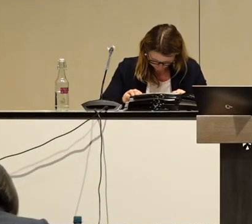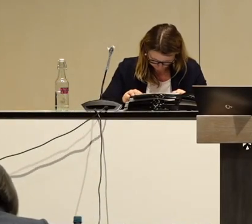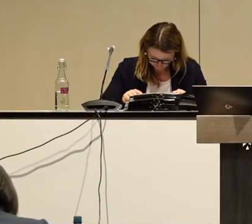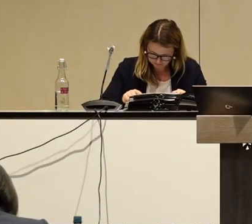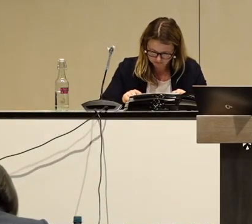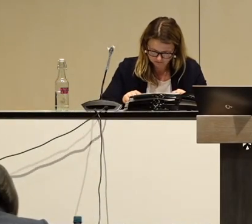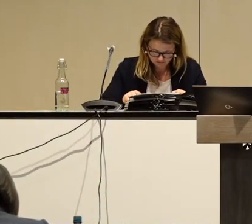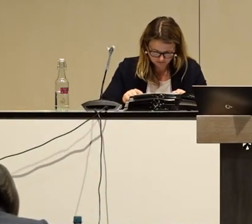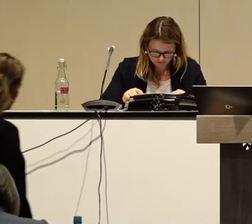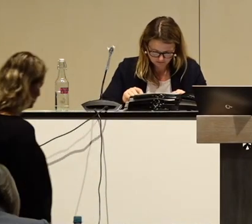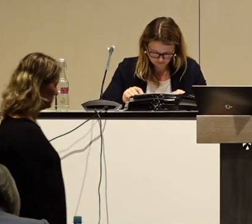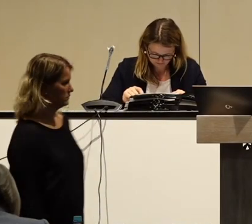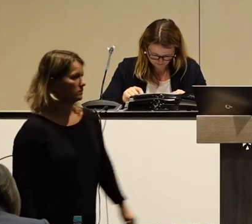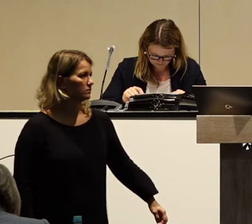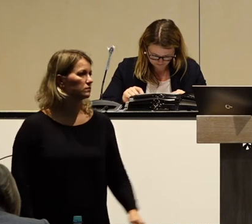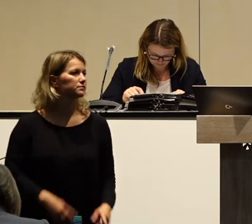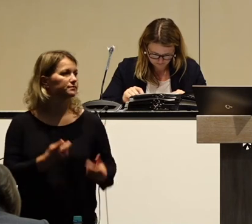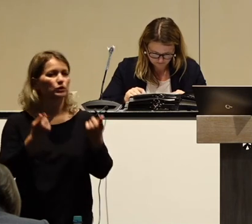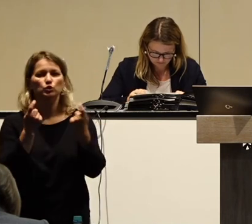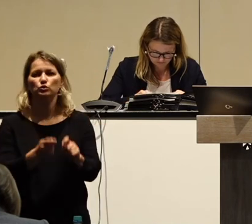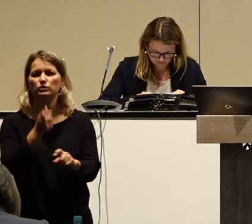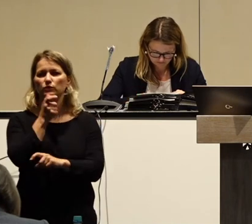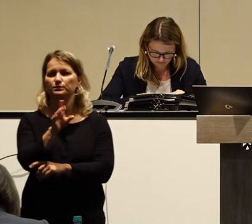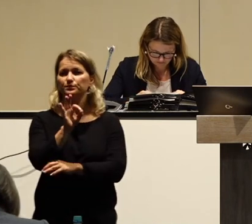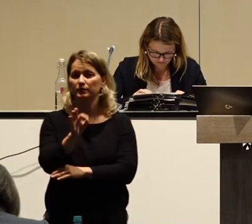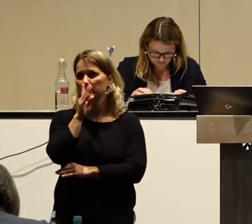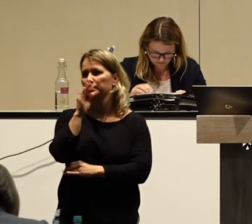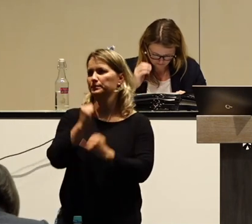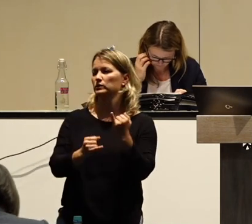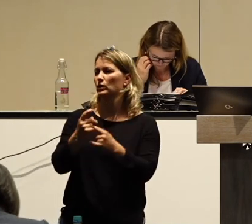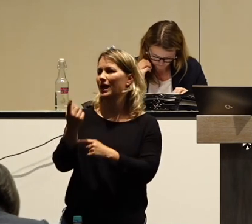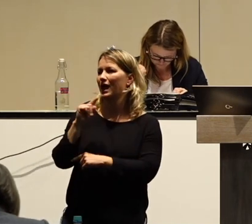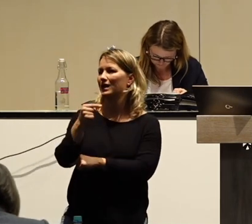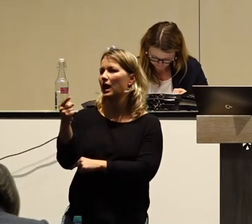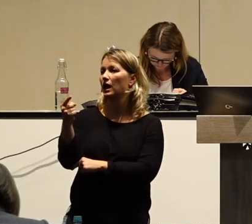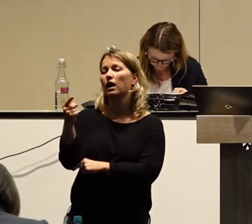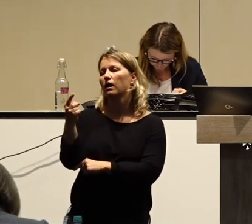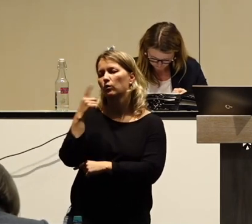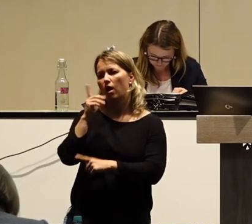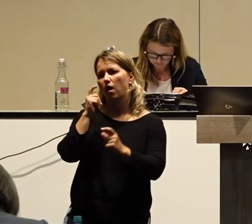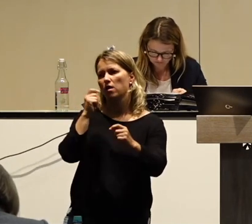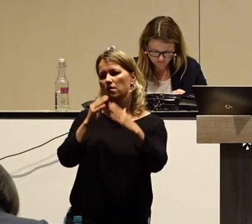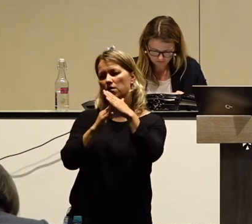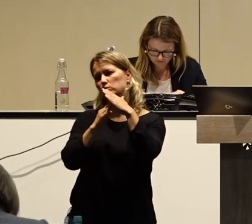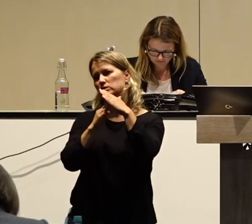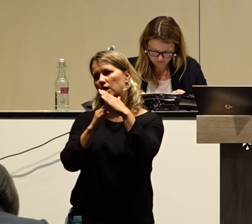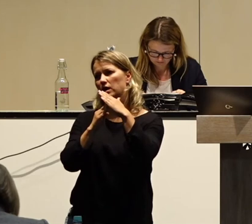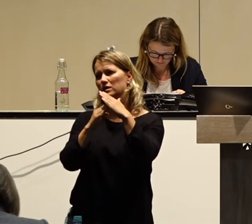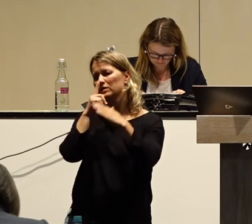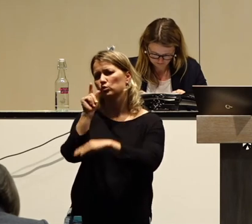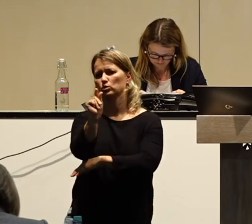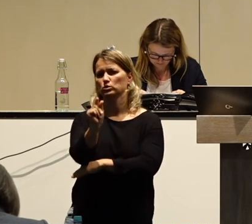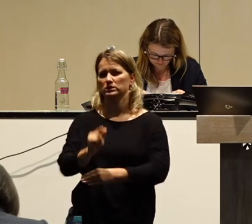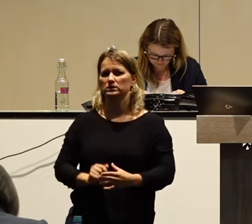So, das war eigentlich das Schlusswort, aber als Sie nochmal angesprochen worden sind, Herr Gierke, bitteschön. Nee, wir beantragen nur eine Auszeit. Eine Auszeit? Eine kleine,